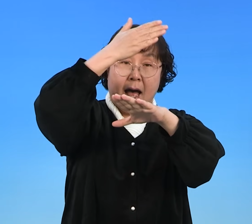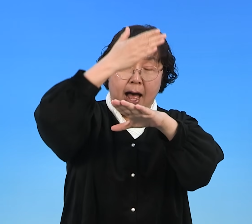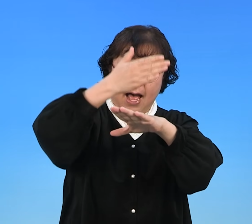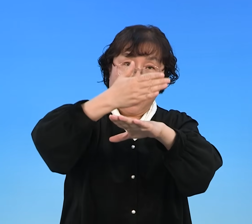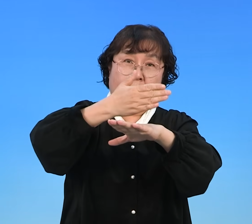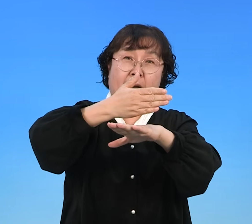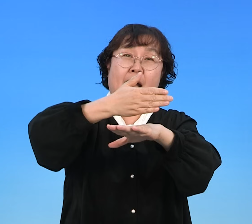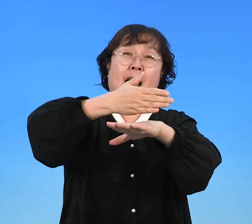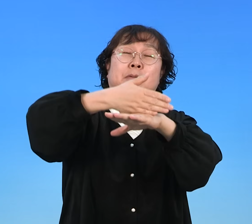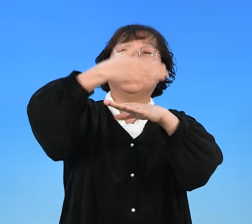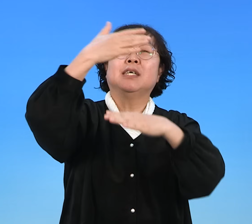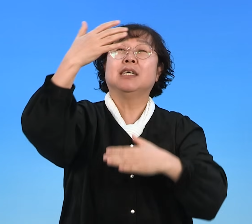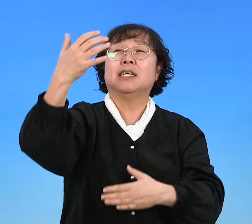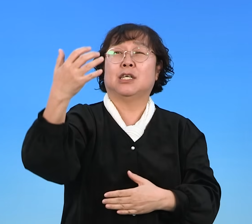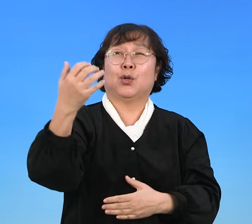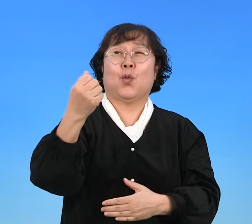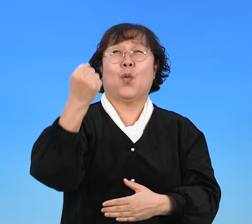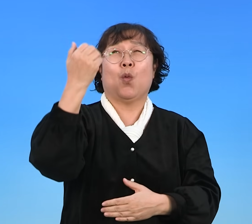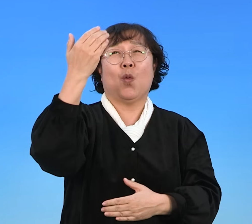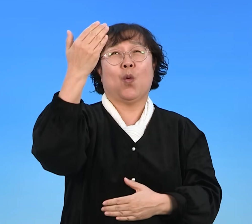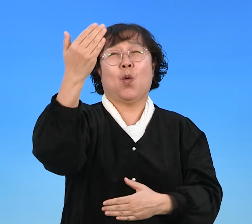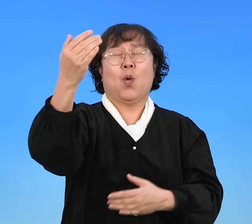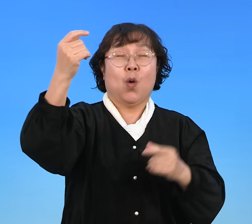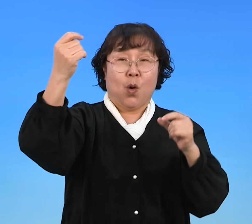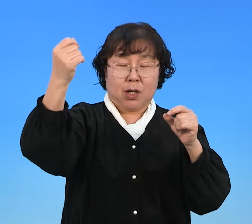감사함으로 그 앞에 나가며